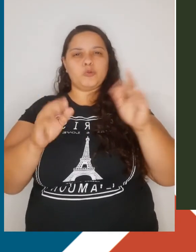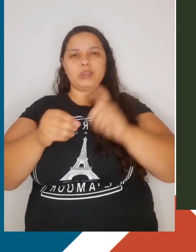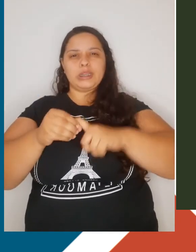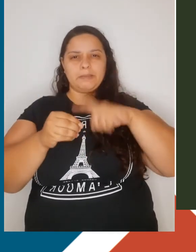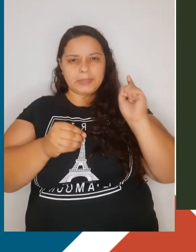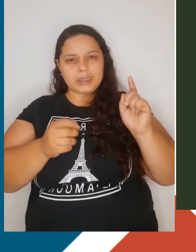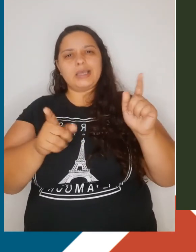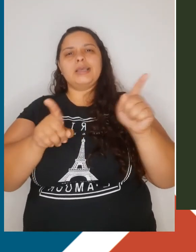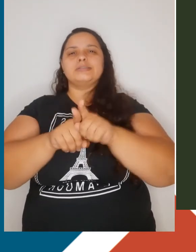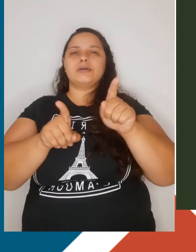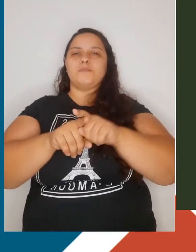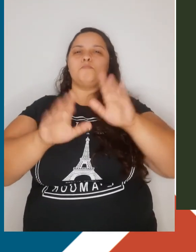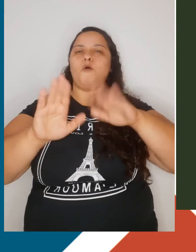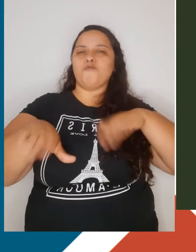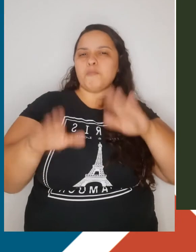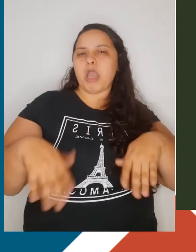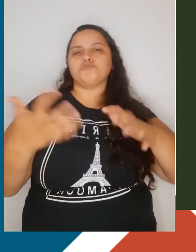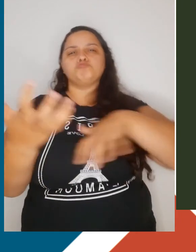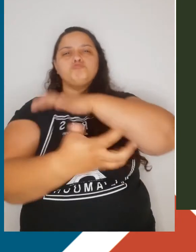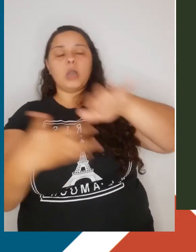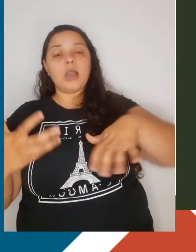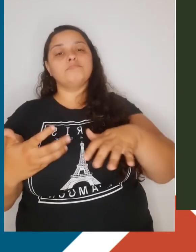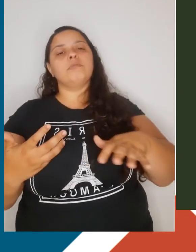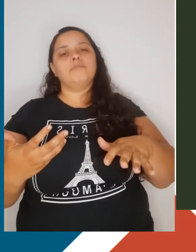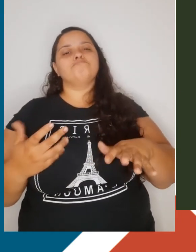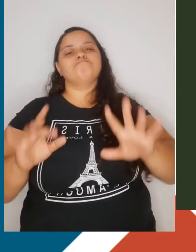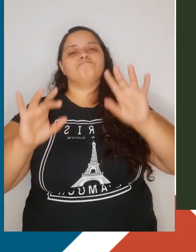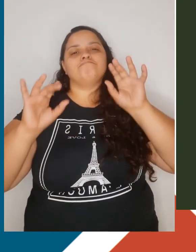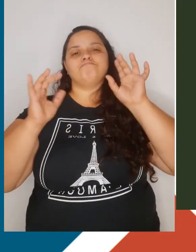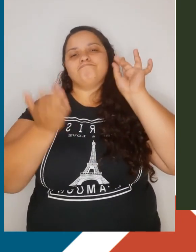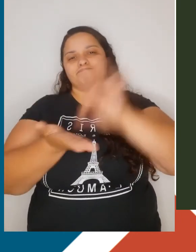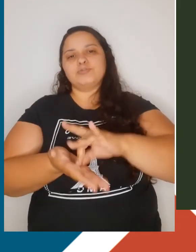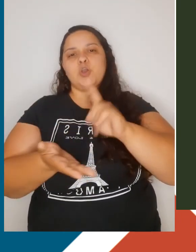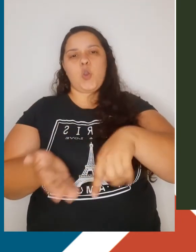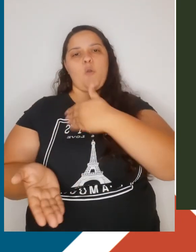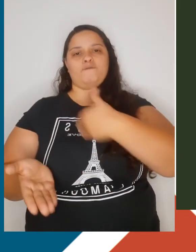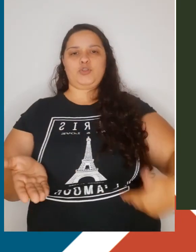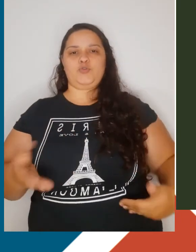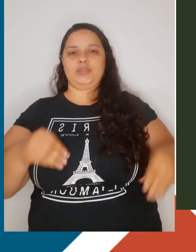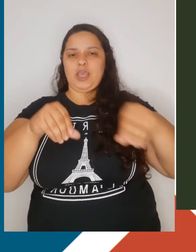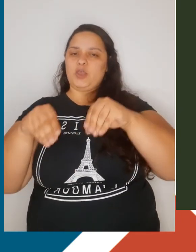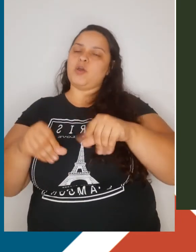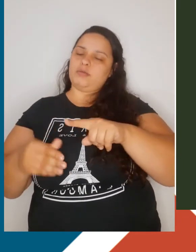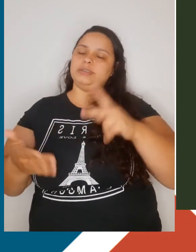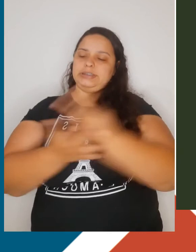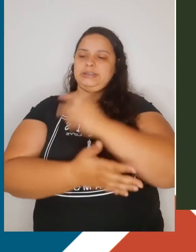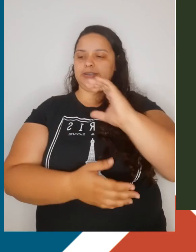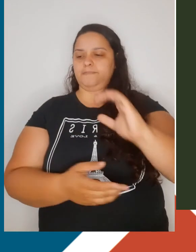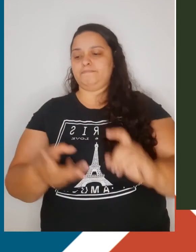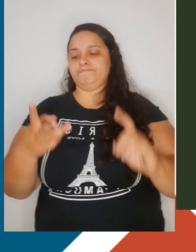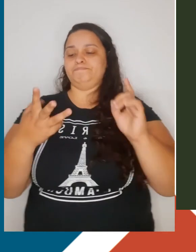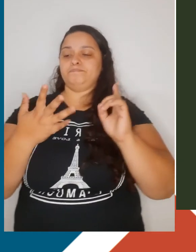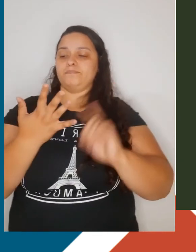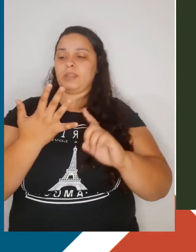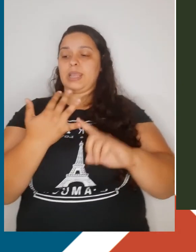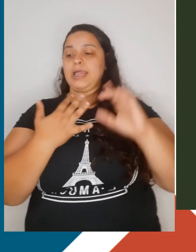da independência, o movimento caudilhista e etc., que efetivamente governaram esses territórios. Então, a alternativa C também